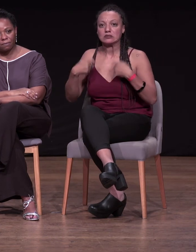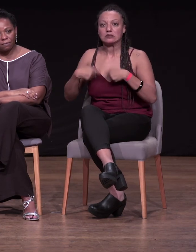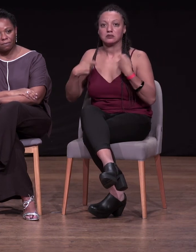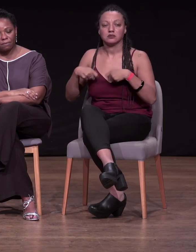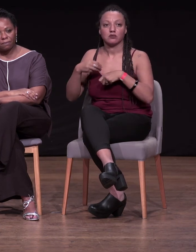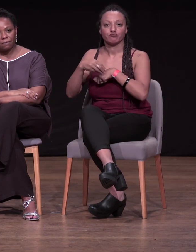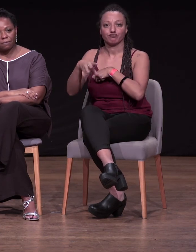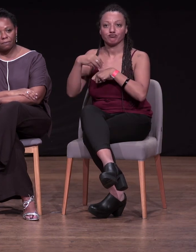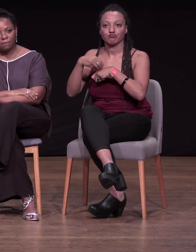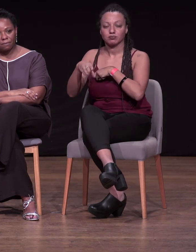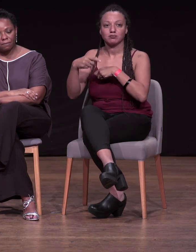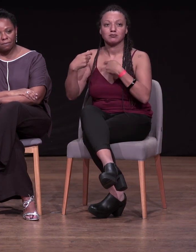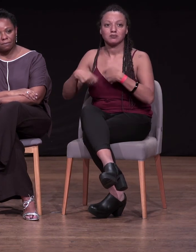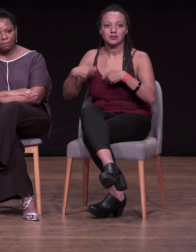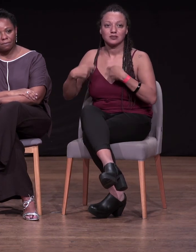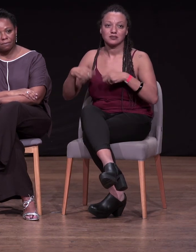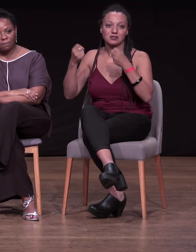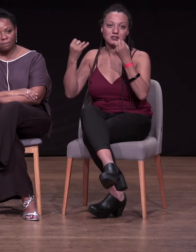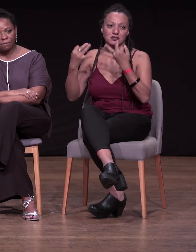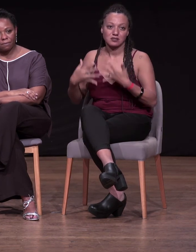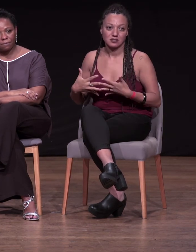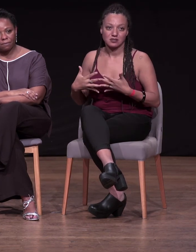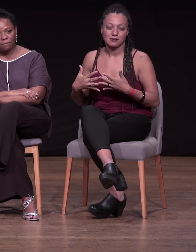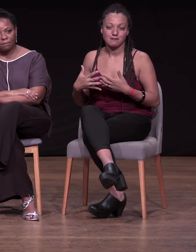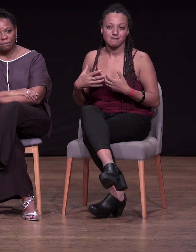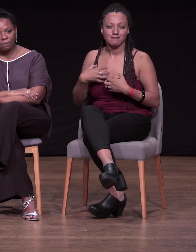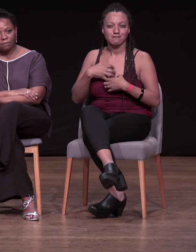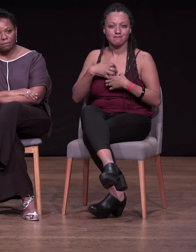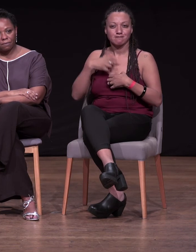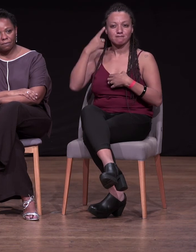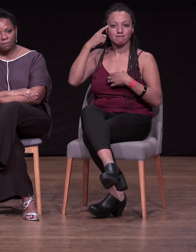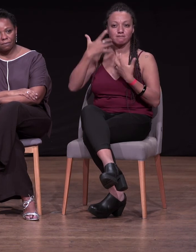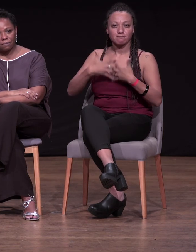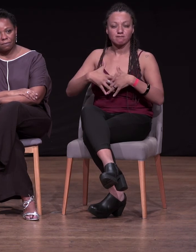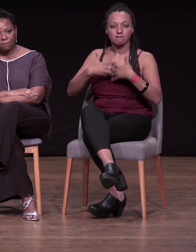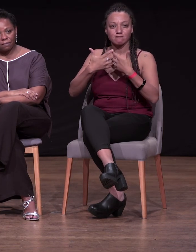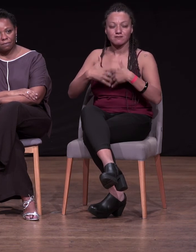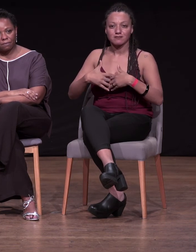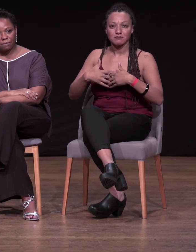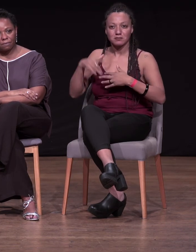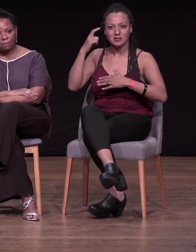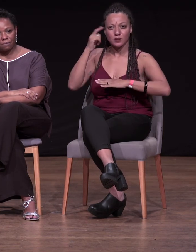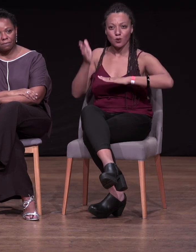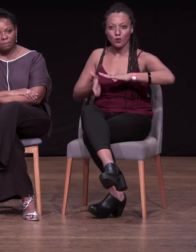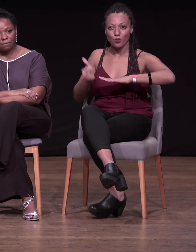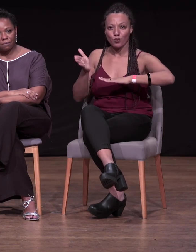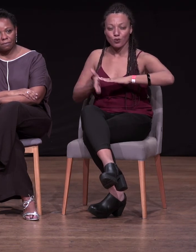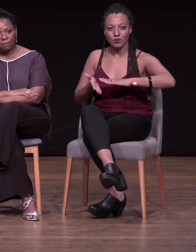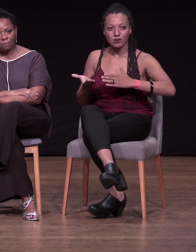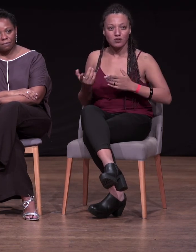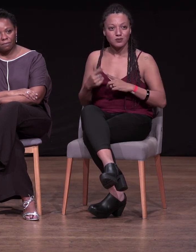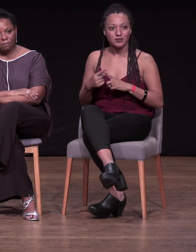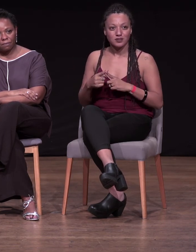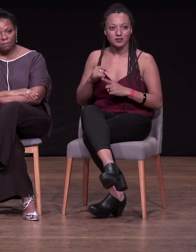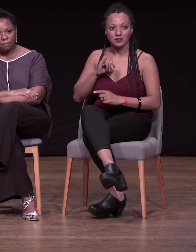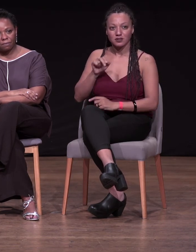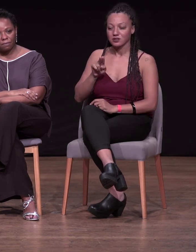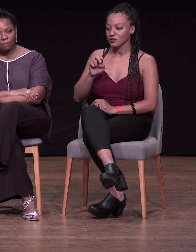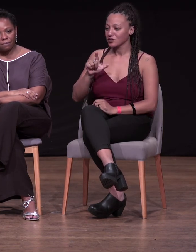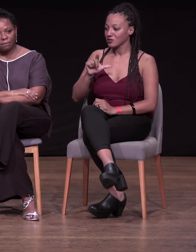falado, né, o quanto faz a gente refletir e traz essas contemporaneidades, porque Juliana,